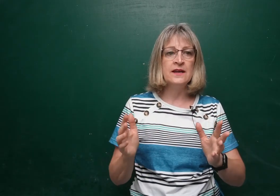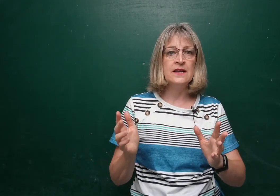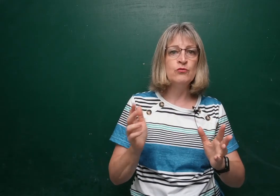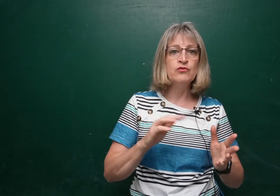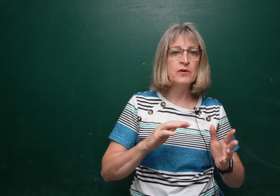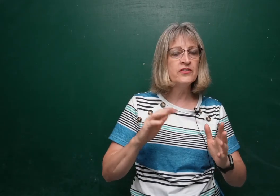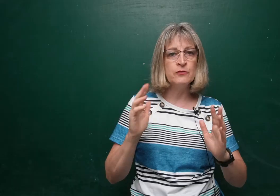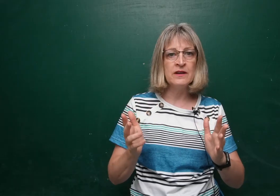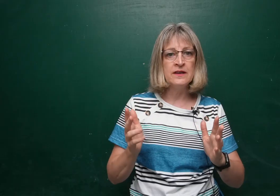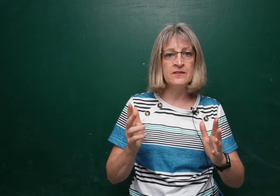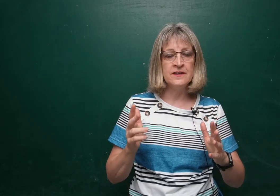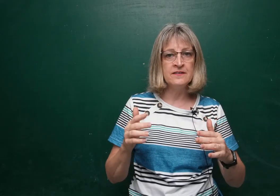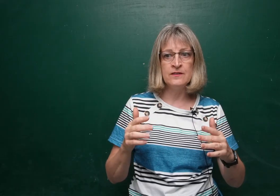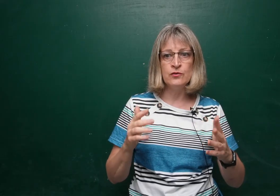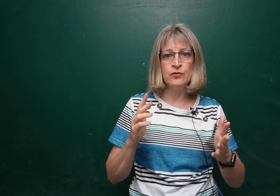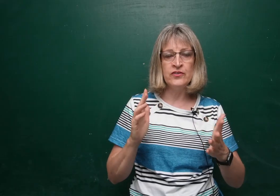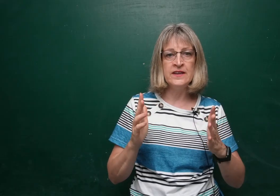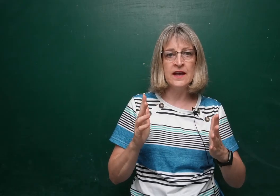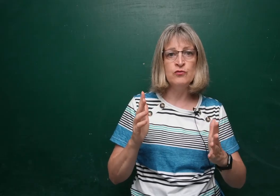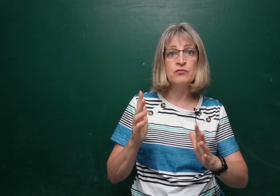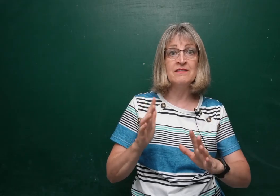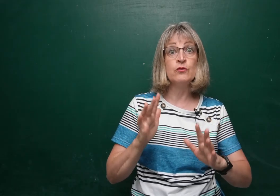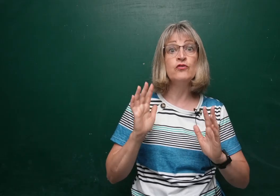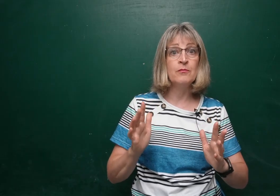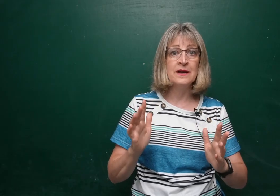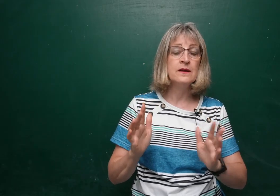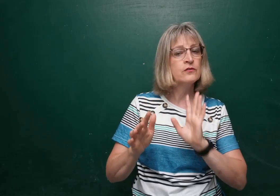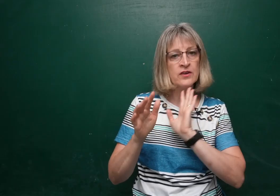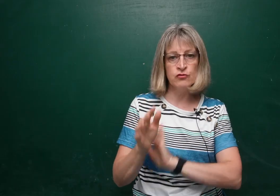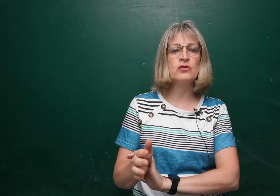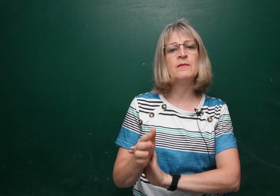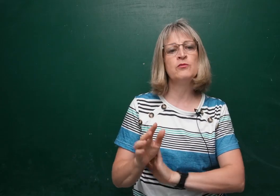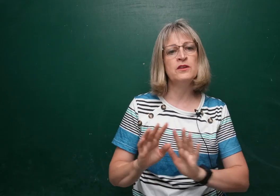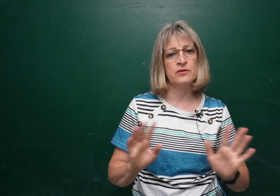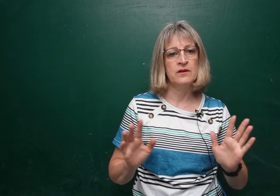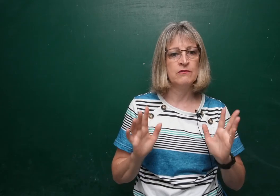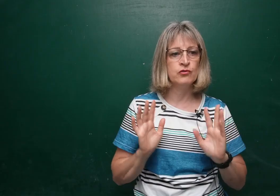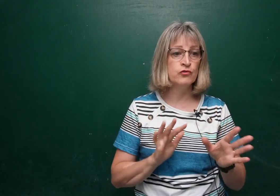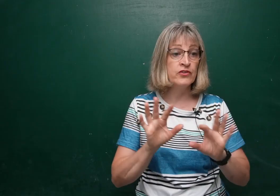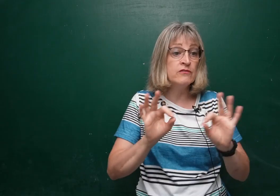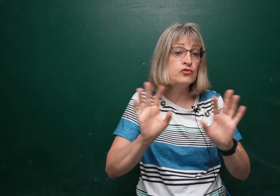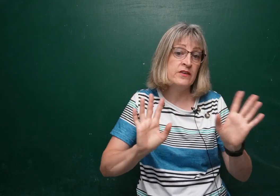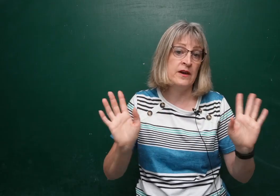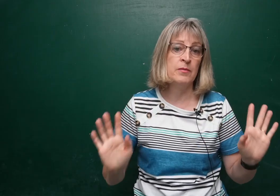le mouvement, si dans le signe, il y a le mouvement avec une seule main, ce sera toujours la main dominante. C'est à vous de choisir après,